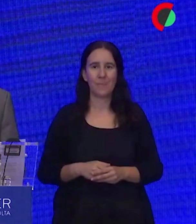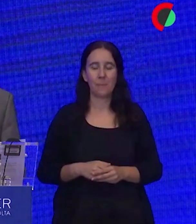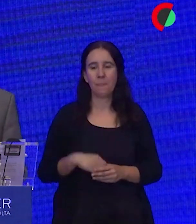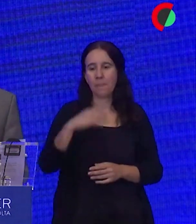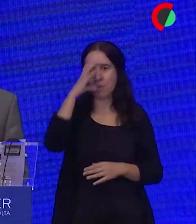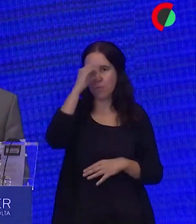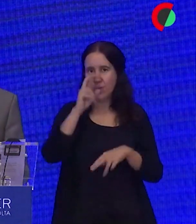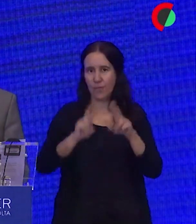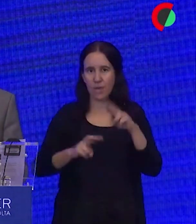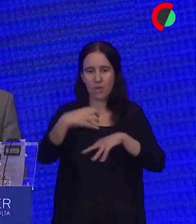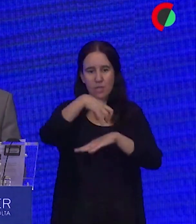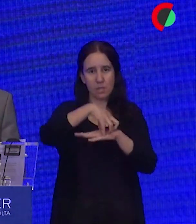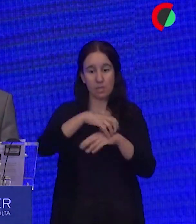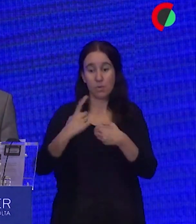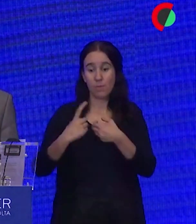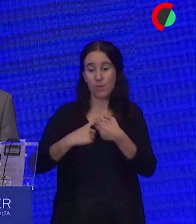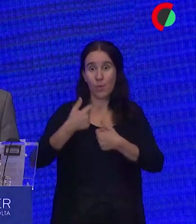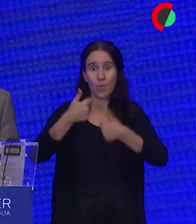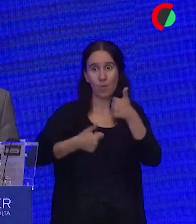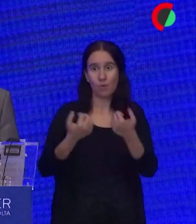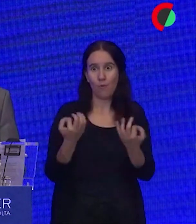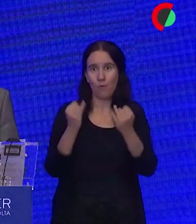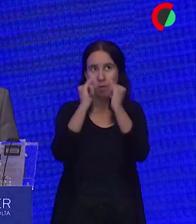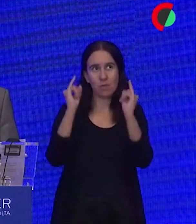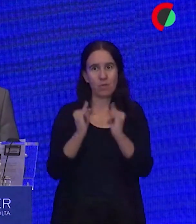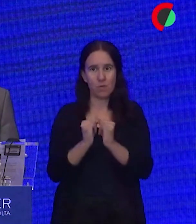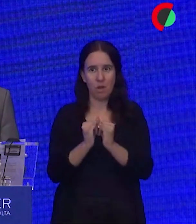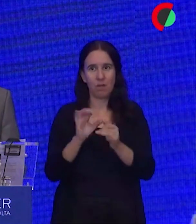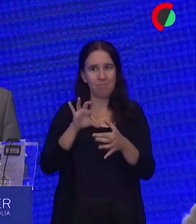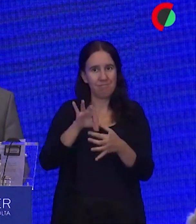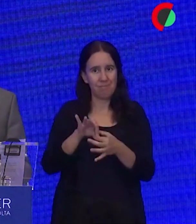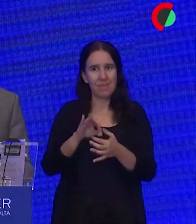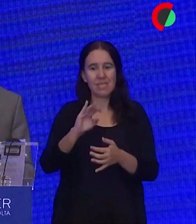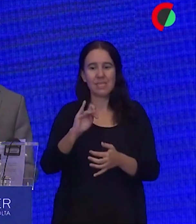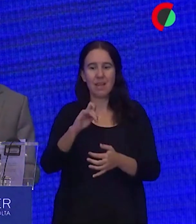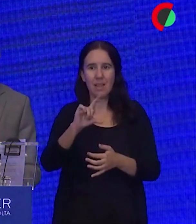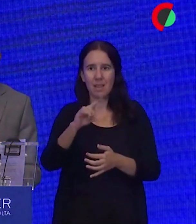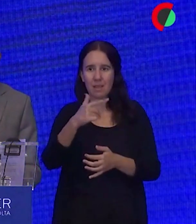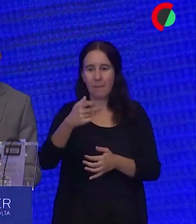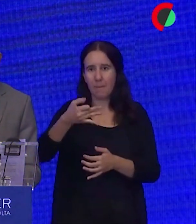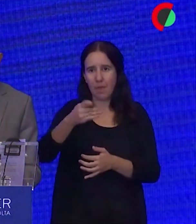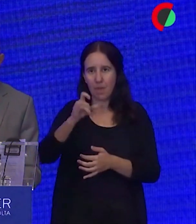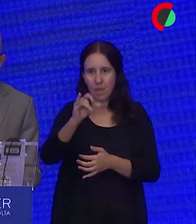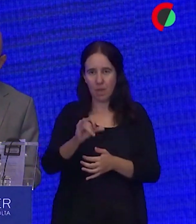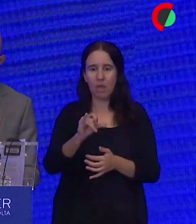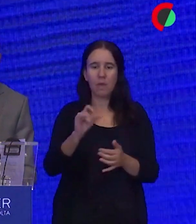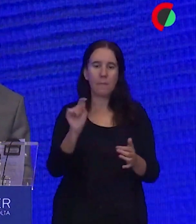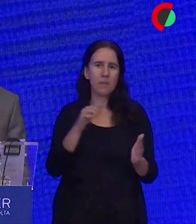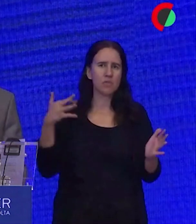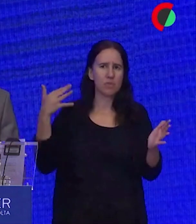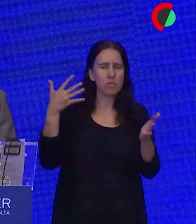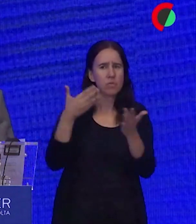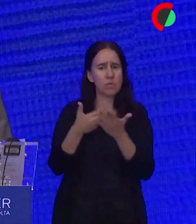das Finanças e o parceiro que venceu o concurso internacional, a SaldoPay, trabalharam ao longo dos últimos meses para tornar